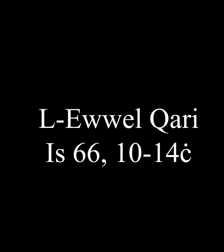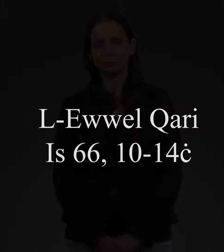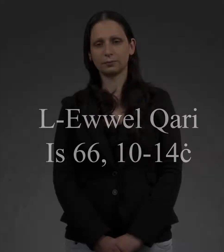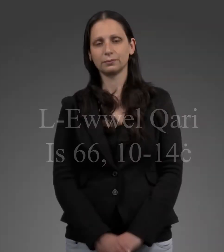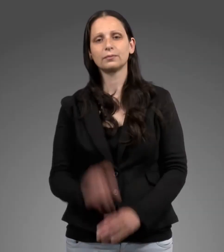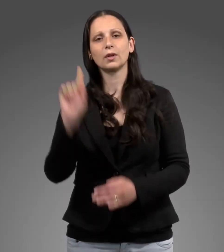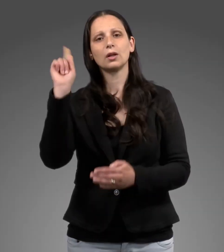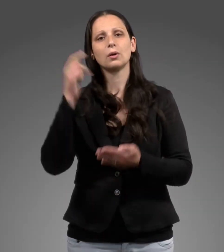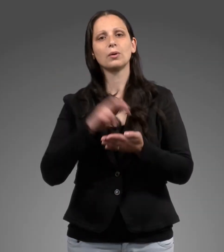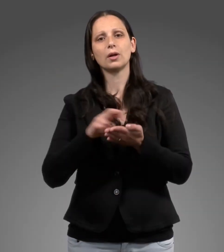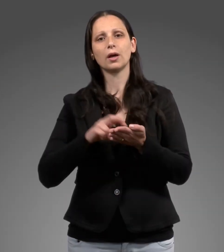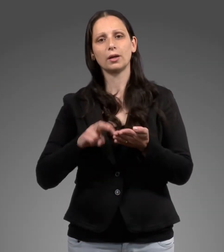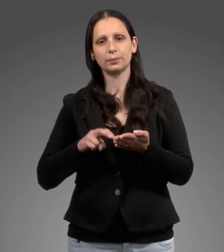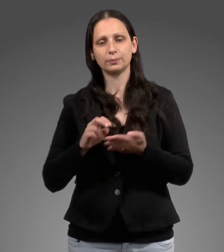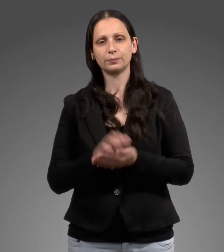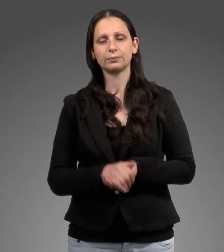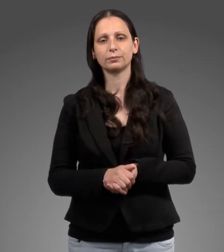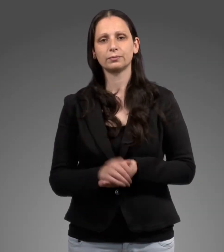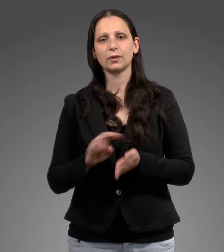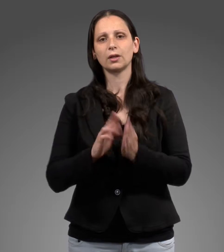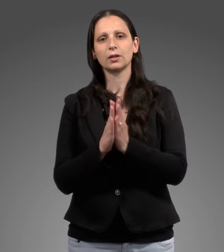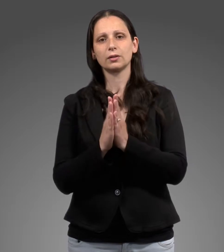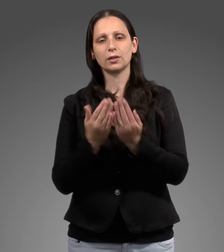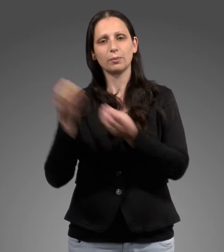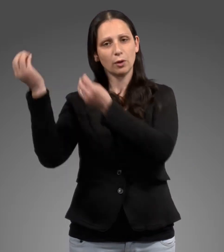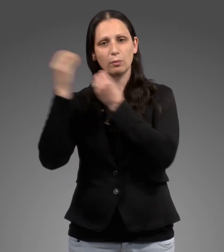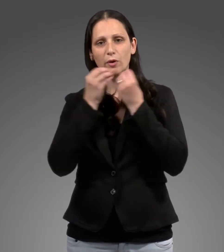L-ewwel qari. Qari miktib tal-profeta Eżajja.